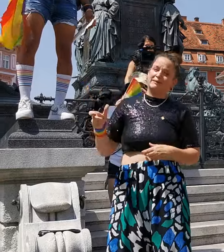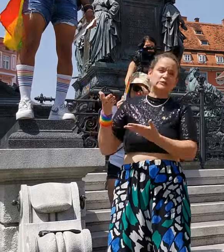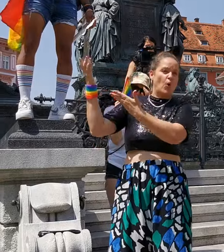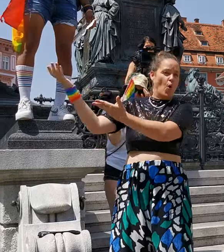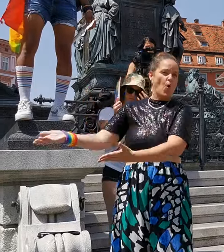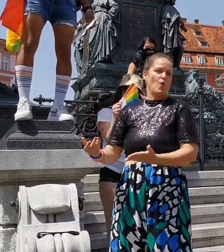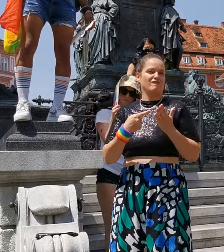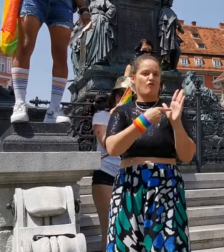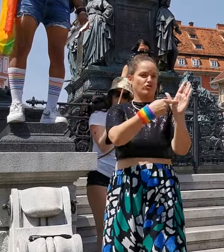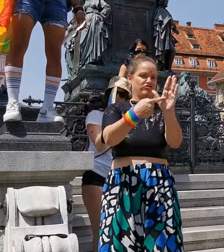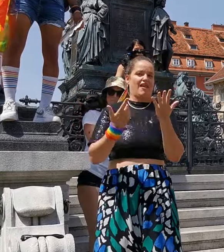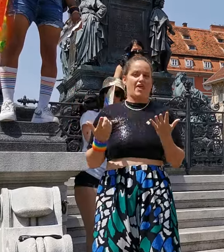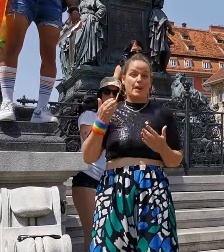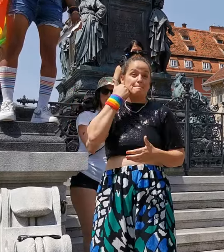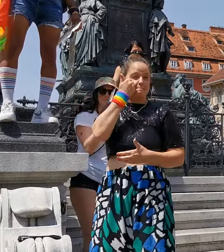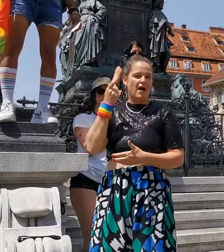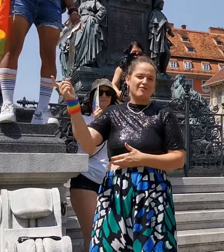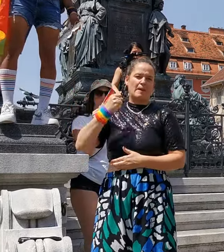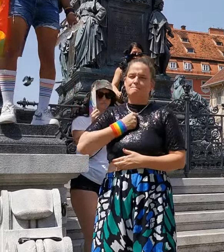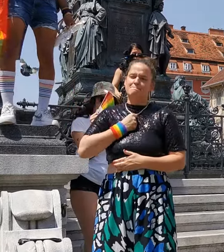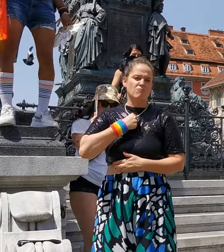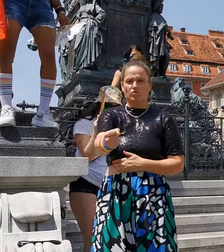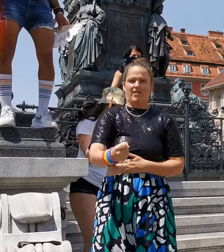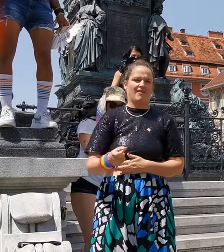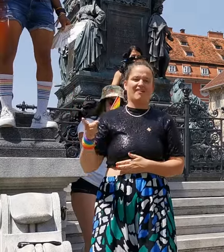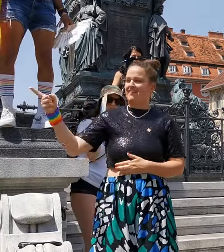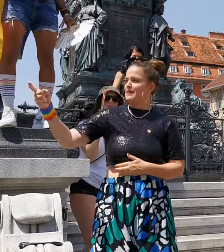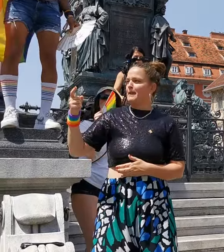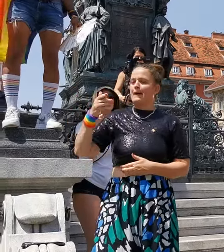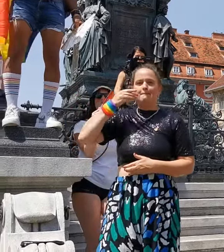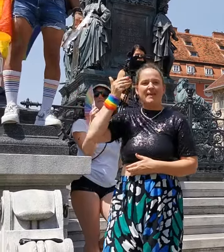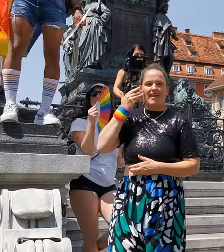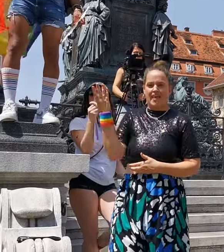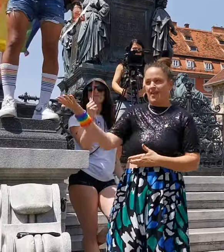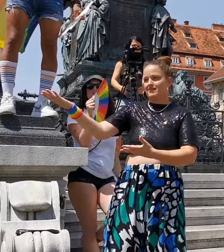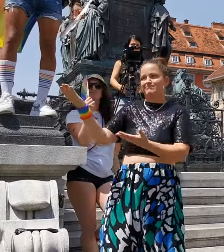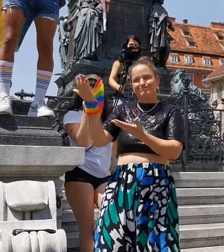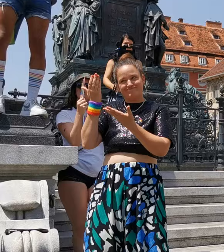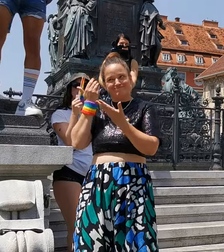einen ganz mutigen Mann vorstellen, der Teil unserer Community ist. Michi, komm zu mir.